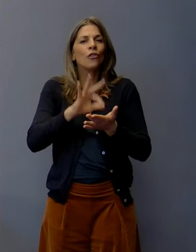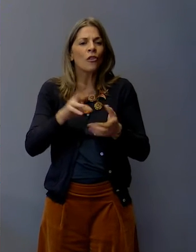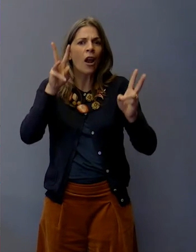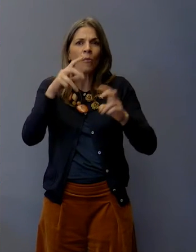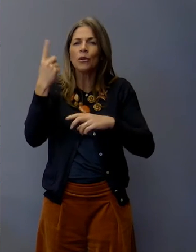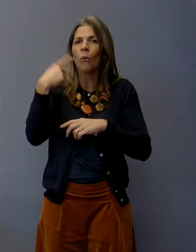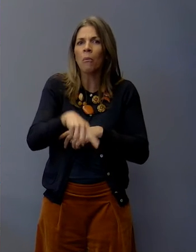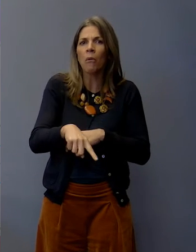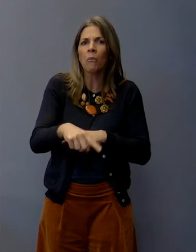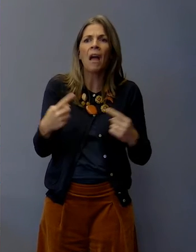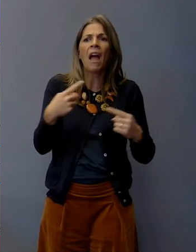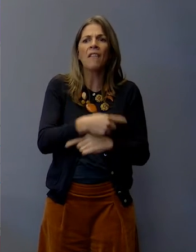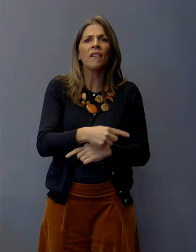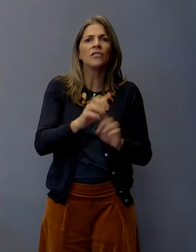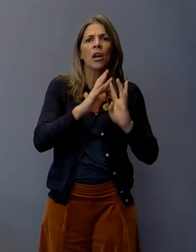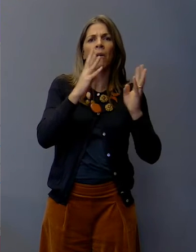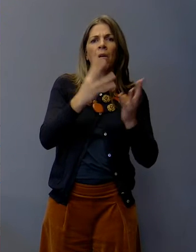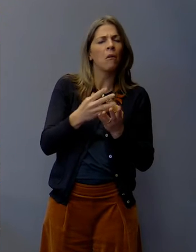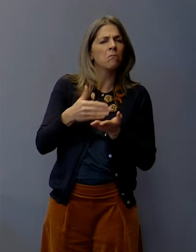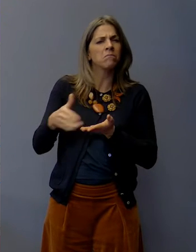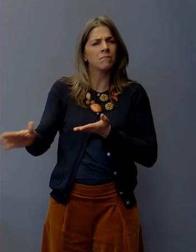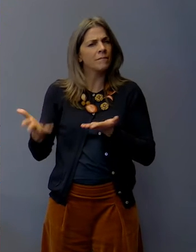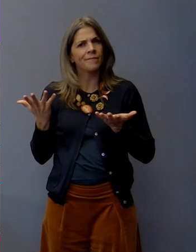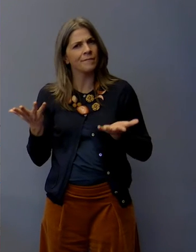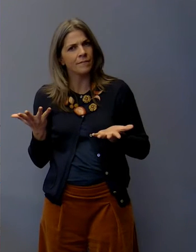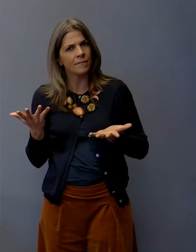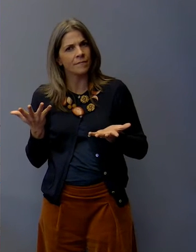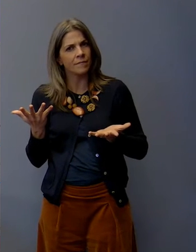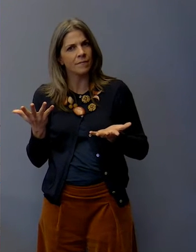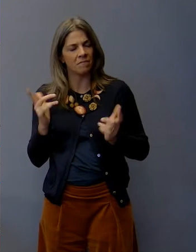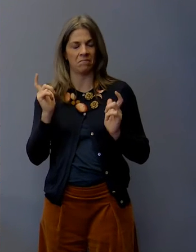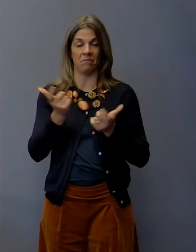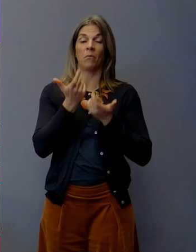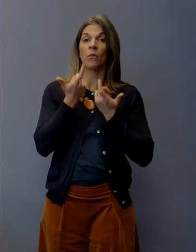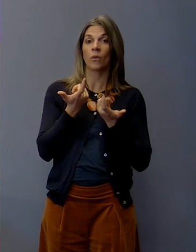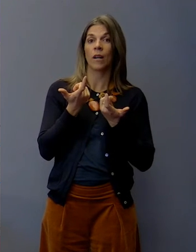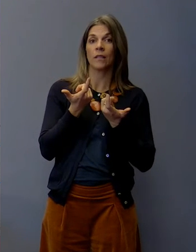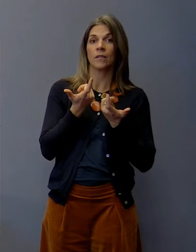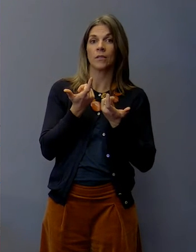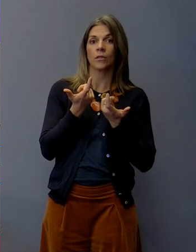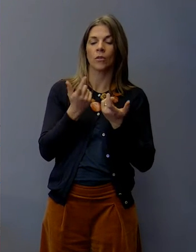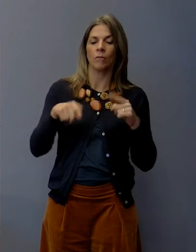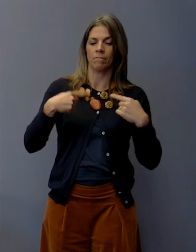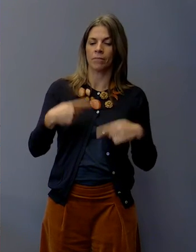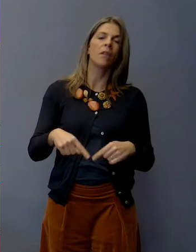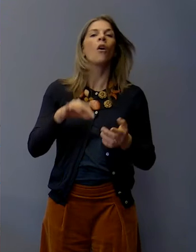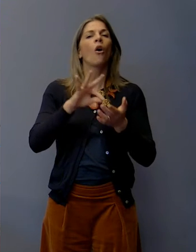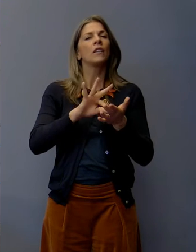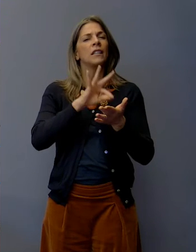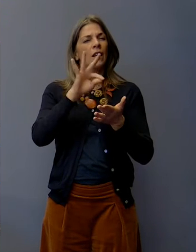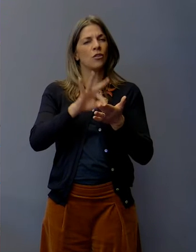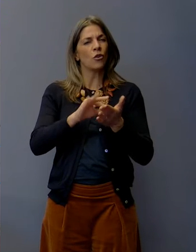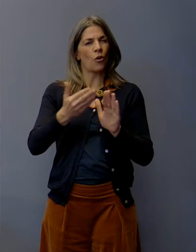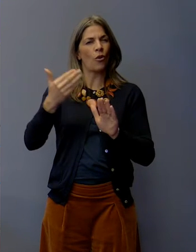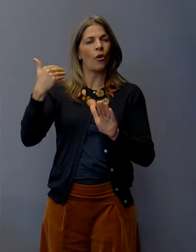l'ammissibile degli oli e nel giorno che suggerivano questa cosa e poi sempre rimanendo sull'ordine del giorno che non ci sono stati